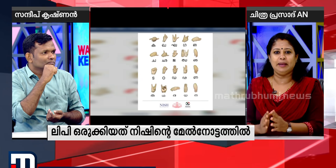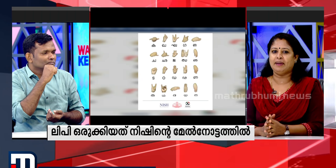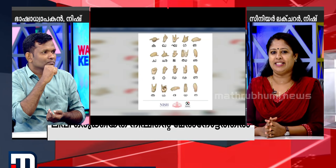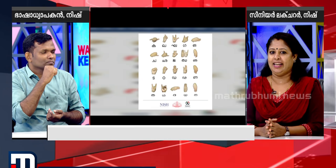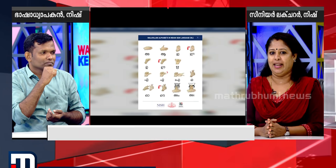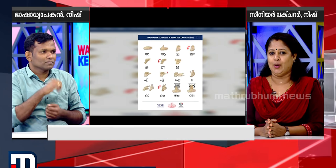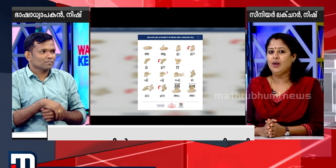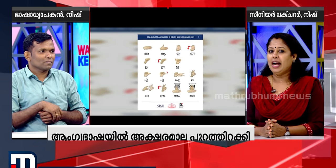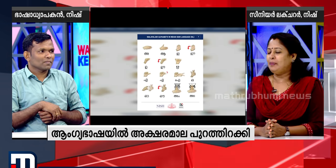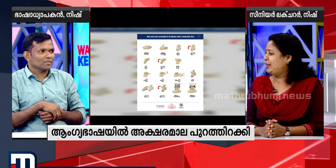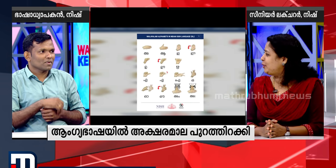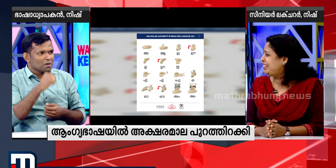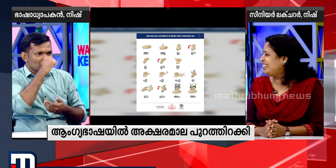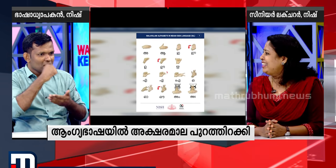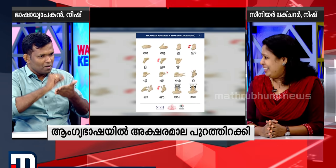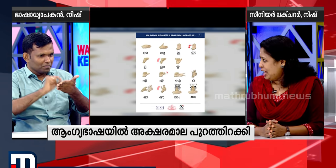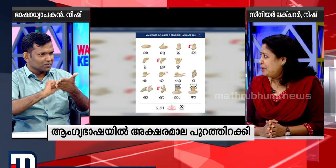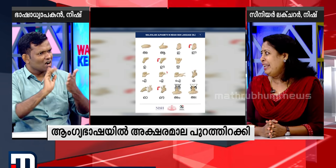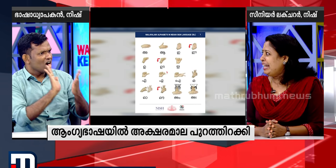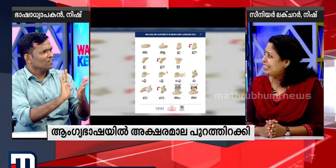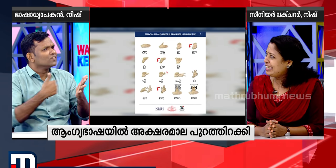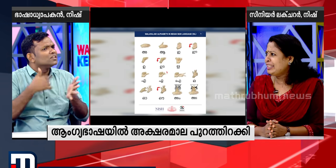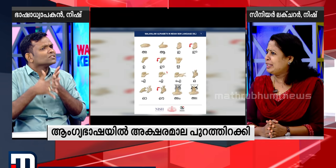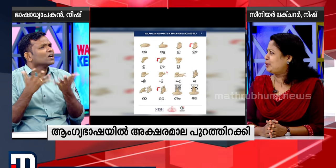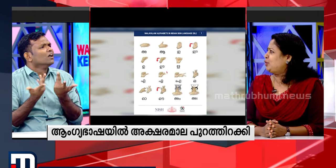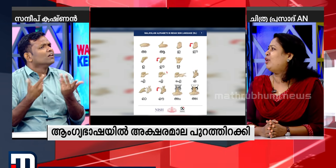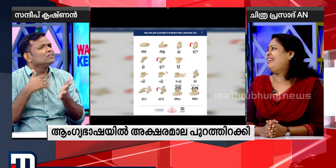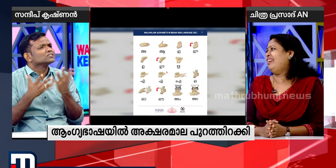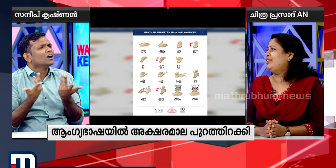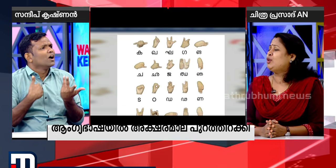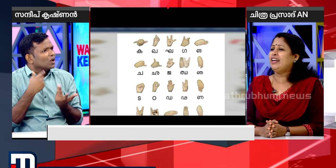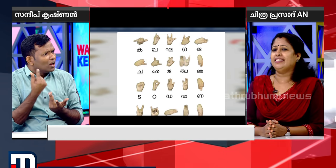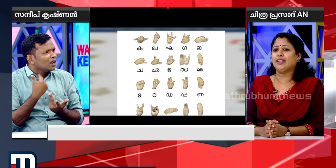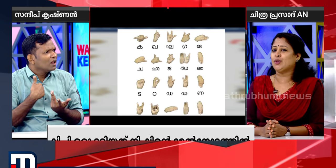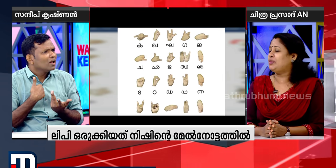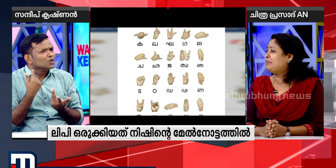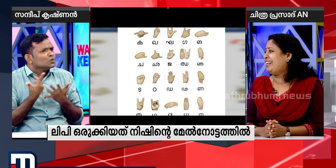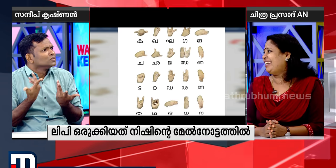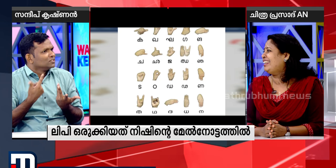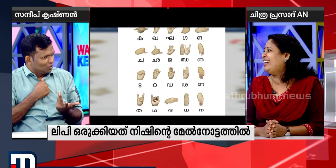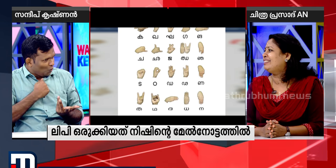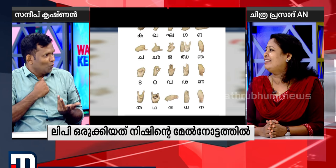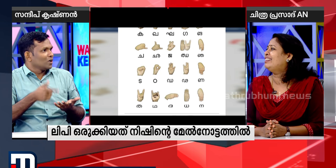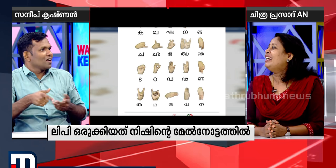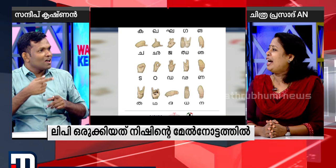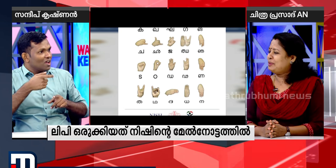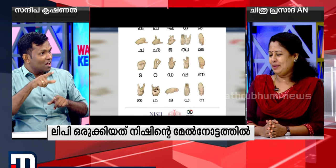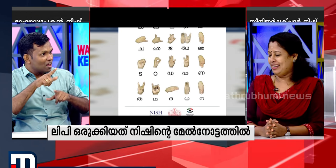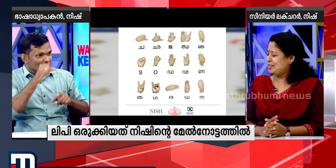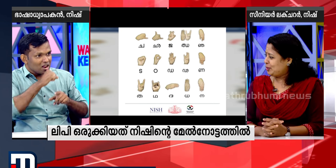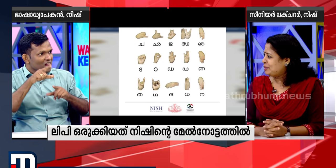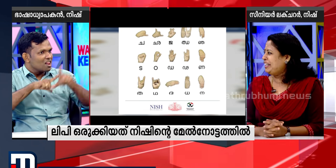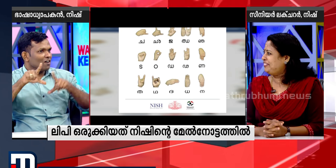ഇംഗ്ലീഷ് നമ്മുടെ ഭാഷ അല്ലല്ലോ അപ്പോൾ അതുകൊണ്ട് മലയാളത്തിൽ സ്വന്തമായിട്ടില്ല എന്തുകൊണ്ടാണ് ഞങ്ങൾക്ക് സ്വന്തമായിട്ട് ഇങ്ങനെ ഇല്ലാത്തത്